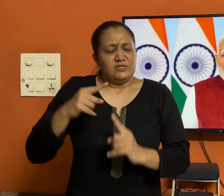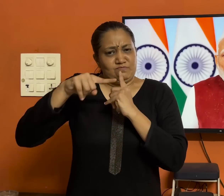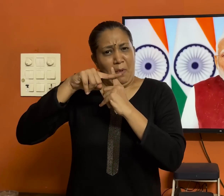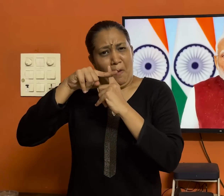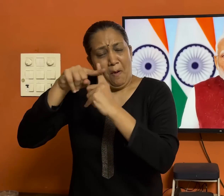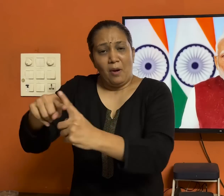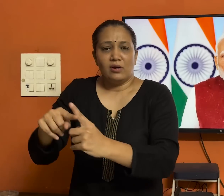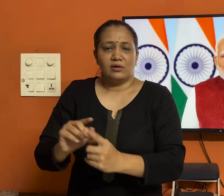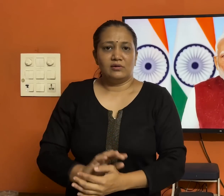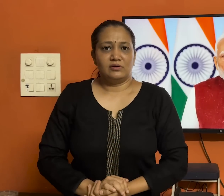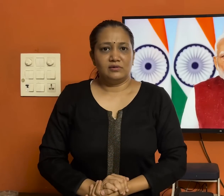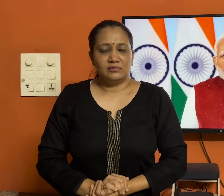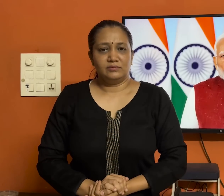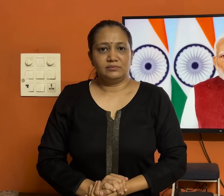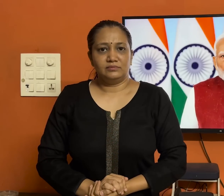निशाना बनाया।